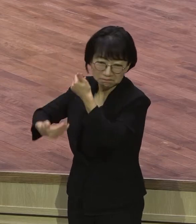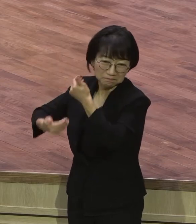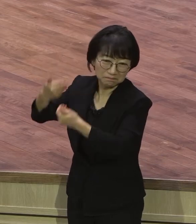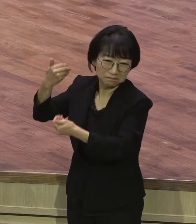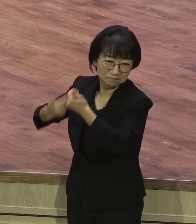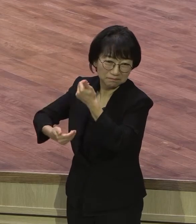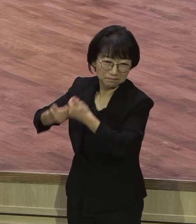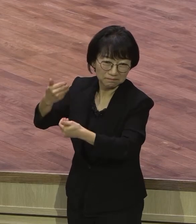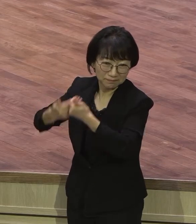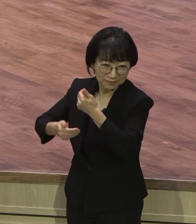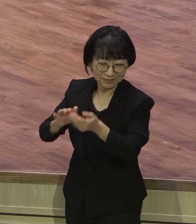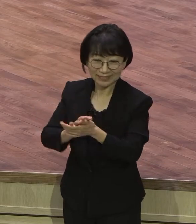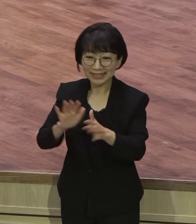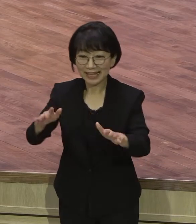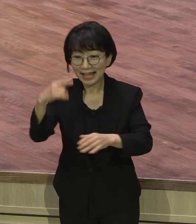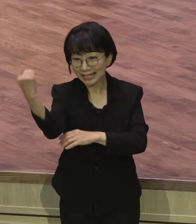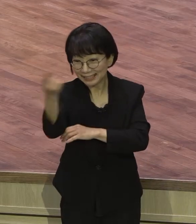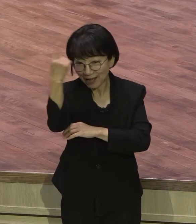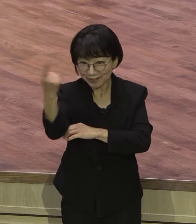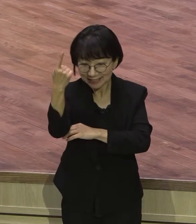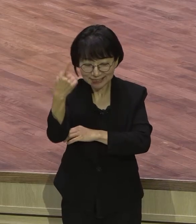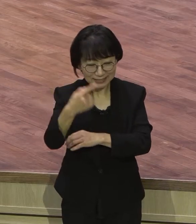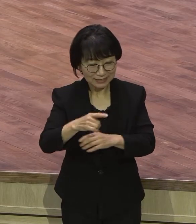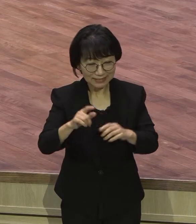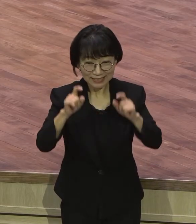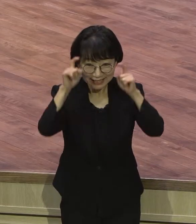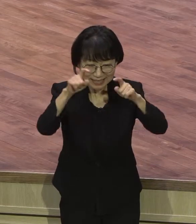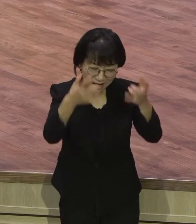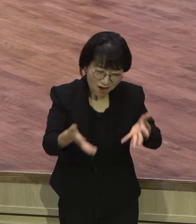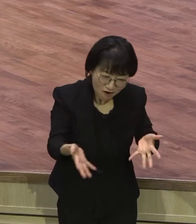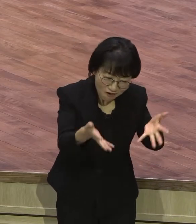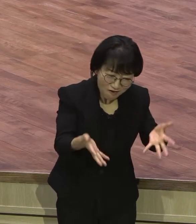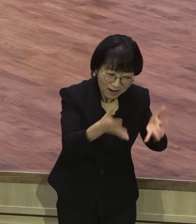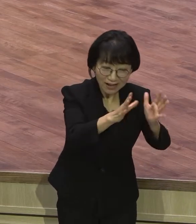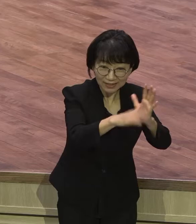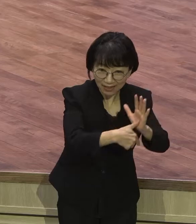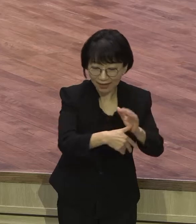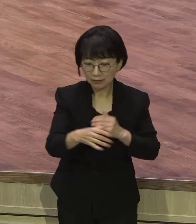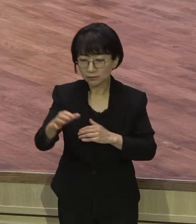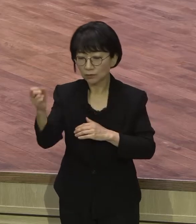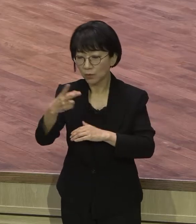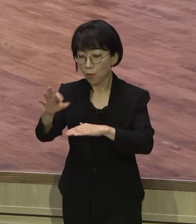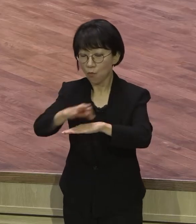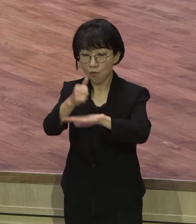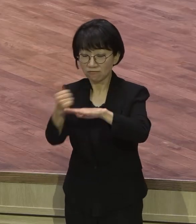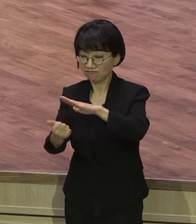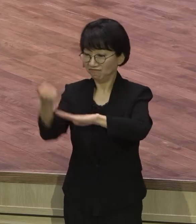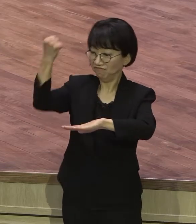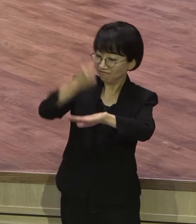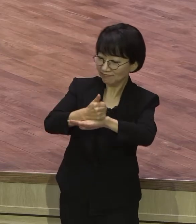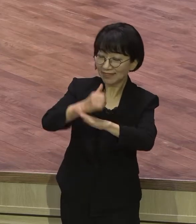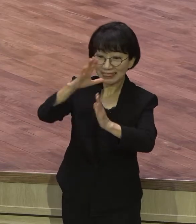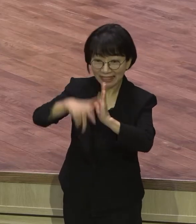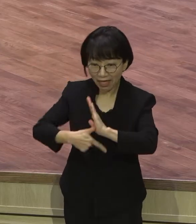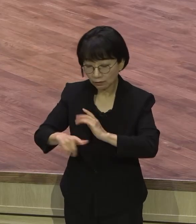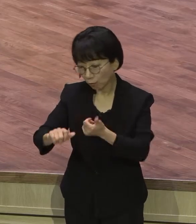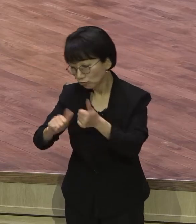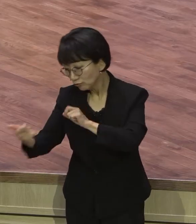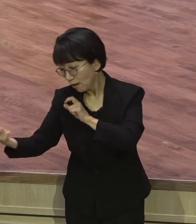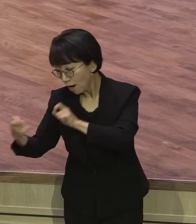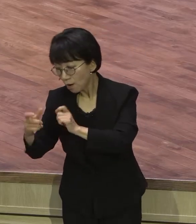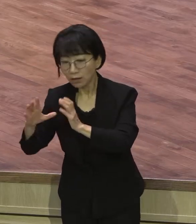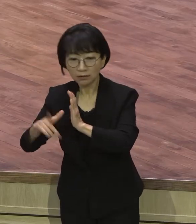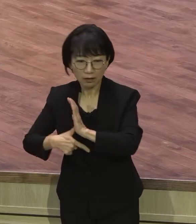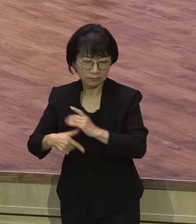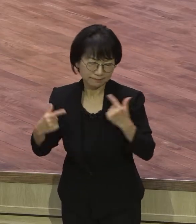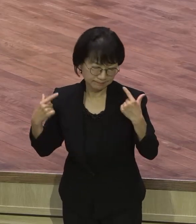있어요. 그 다윗이 목동 때나 왕일 때나 죽기 직전이나 요셉이 그냥 이 노예로 왔을